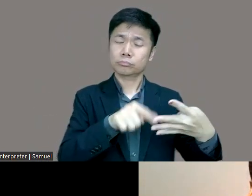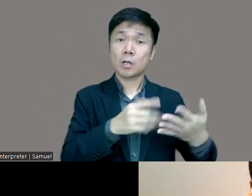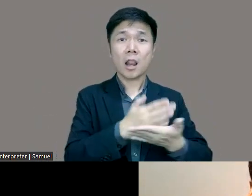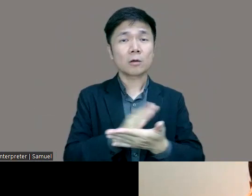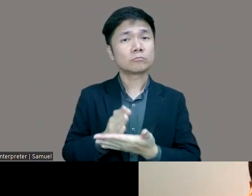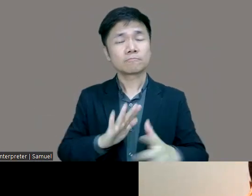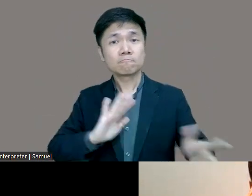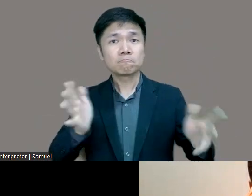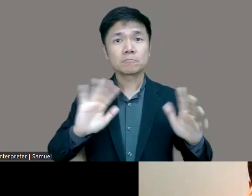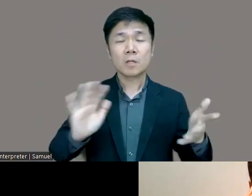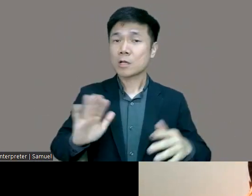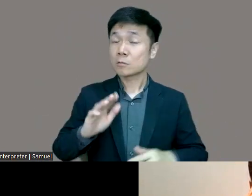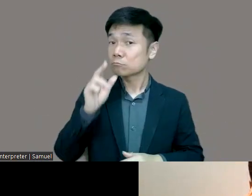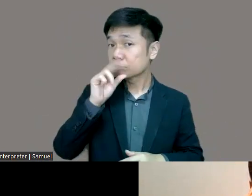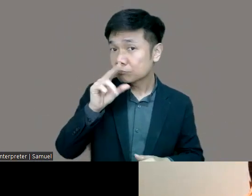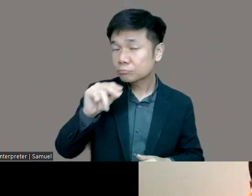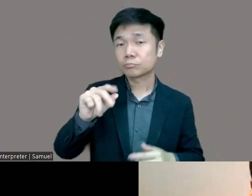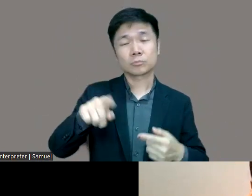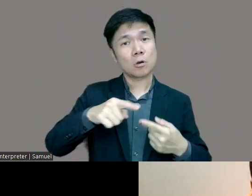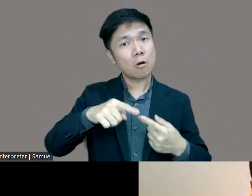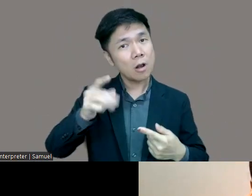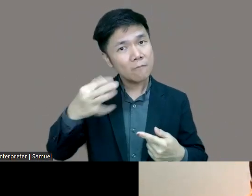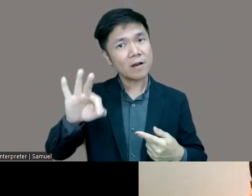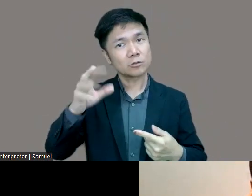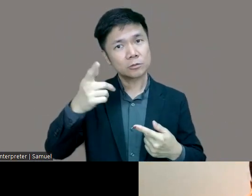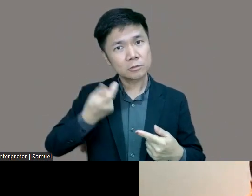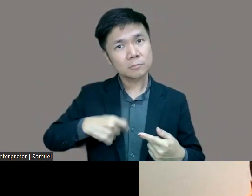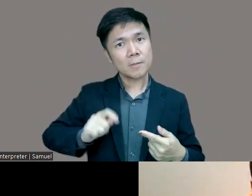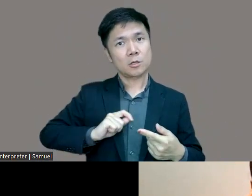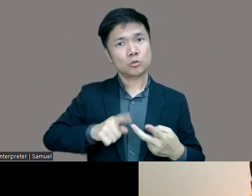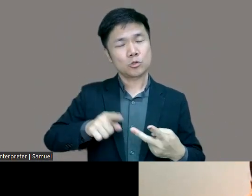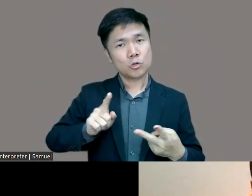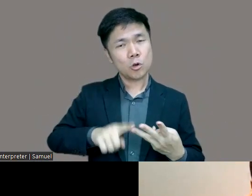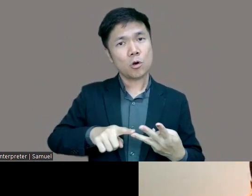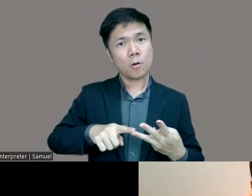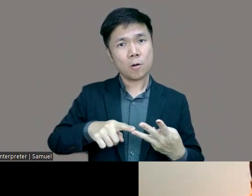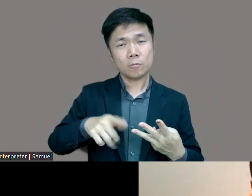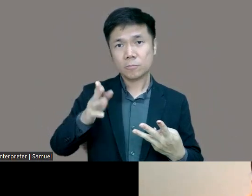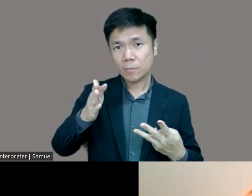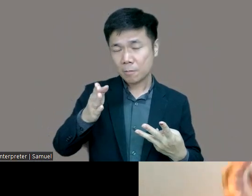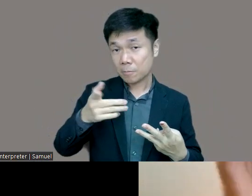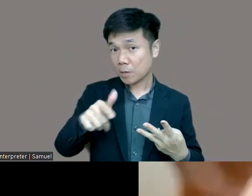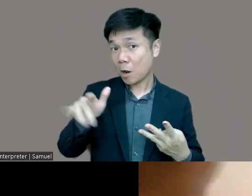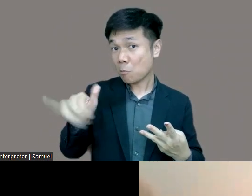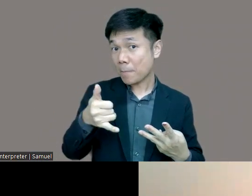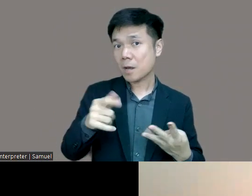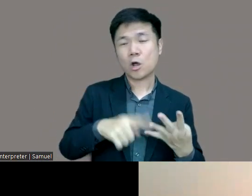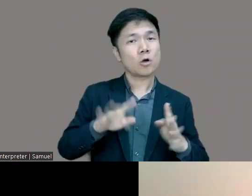Donc, n'hésitez pas si vous voulez partager vos expériences dans votre langue de